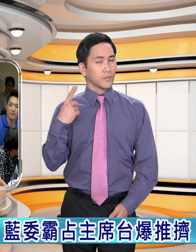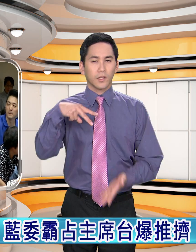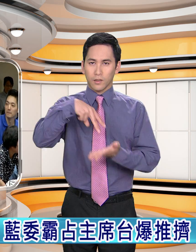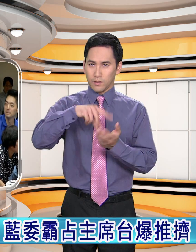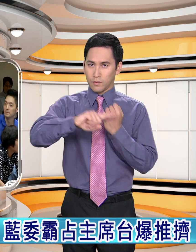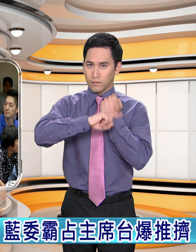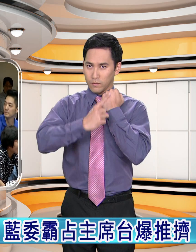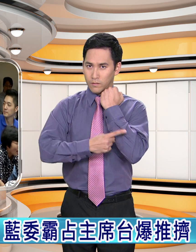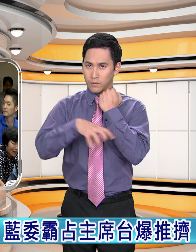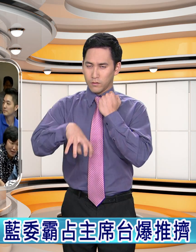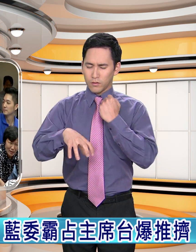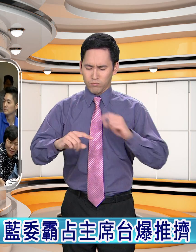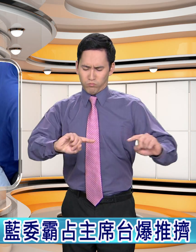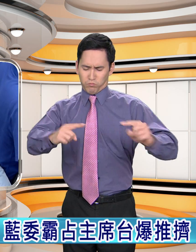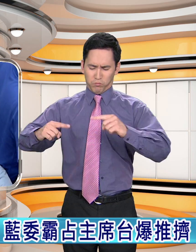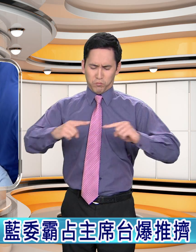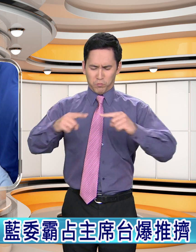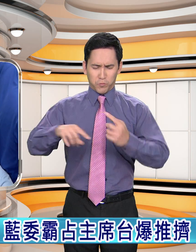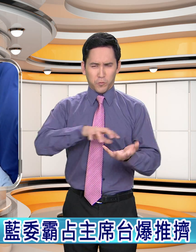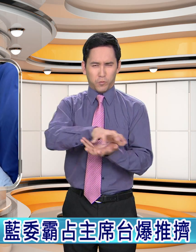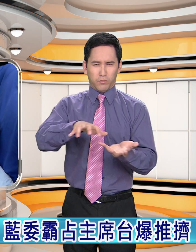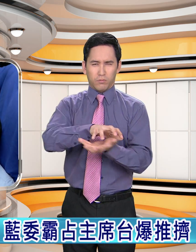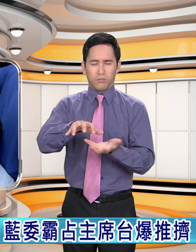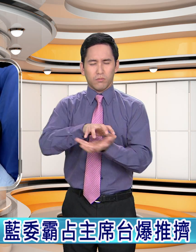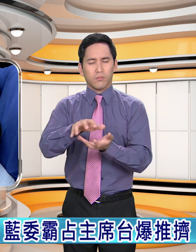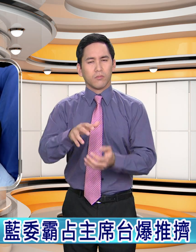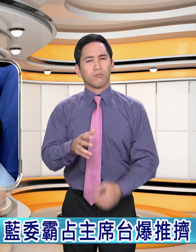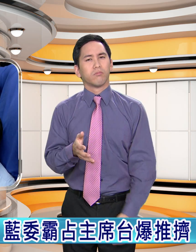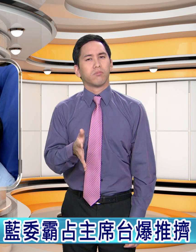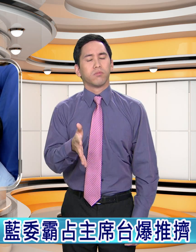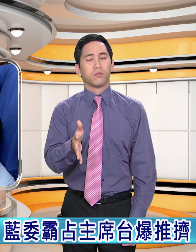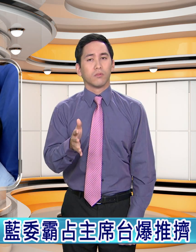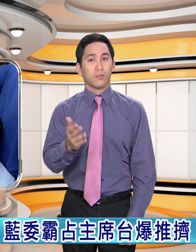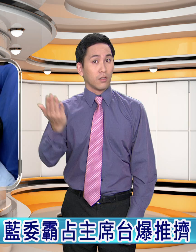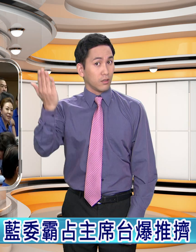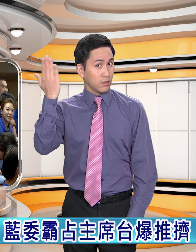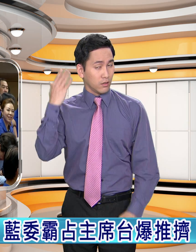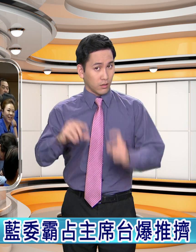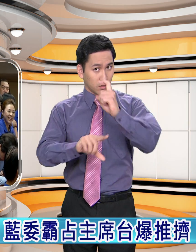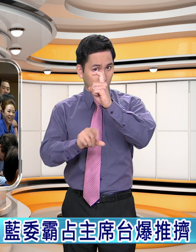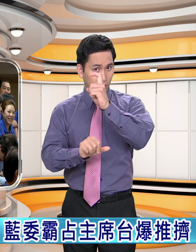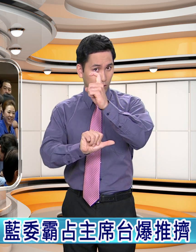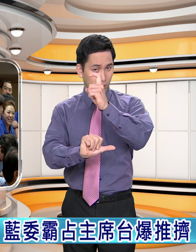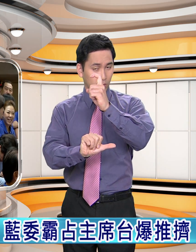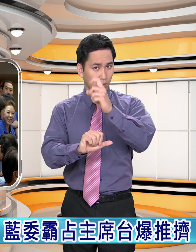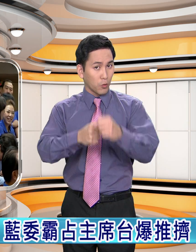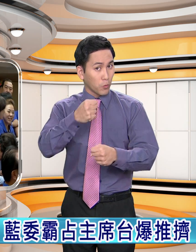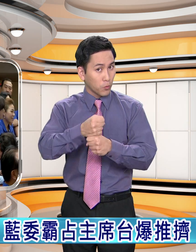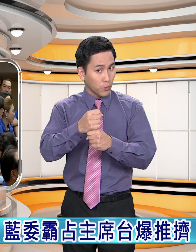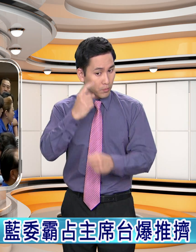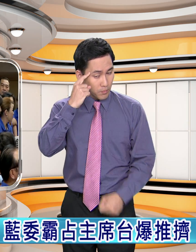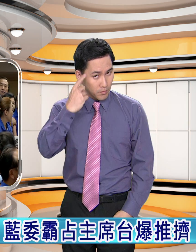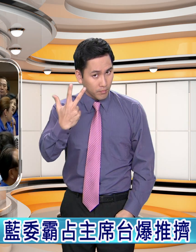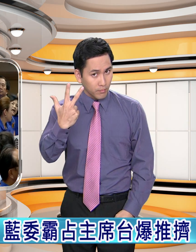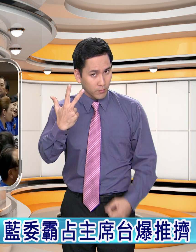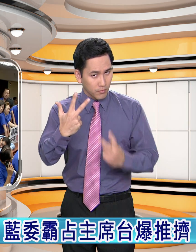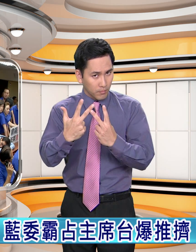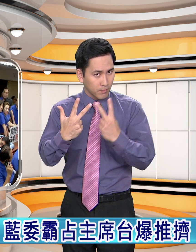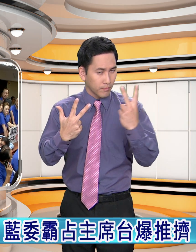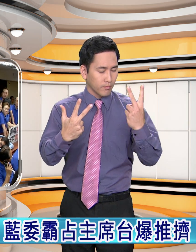昨天立法院是吵成一团，因为不满在这个月五号，绿营以一分